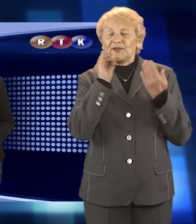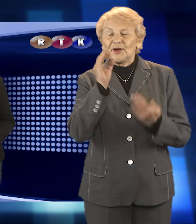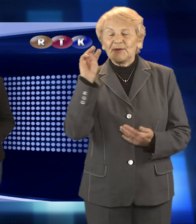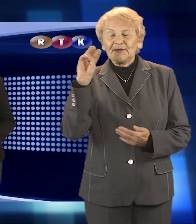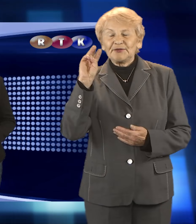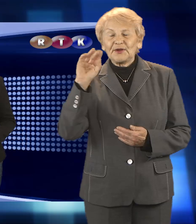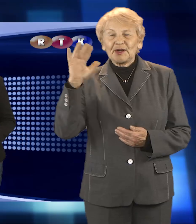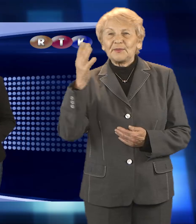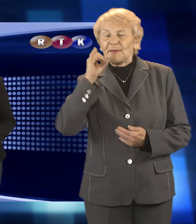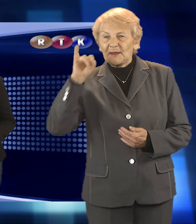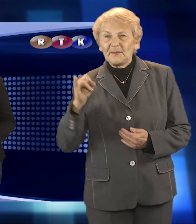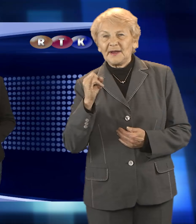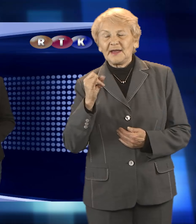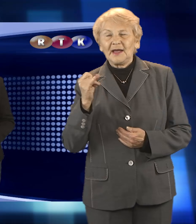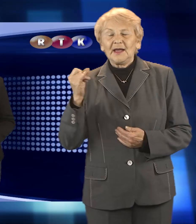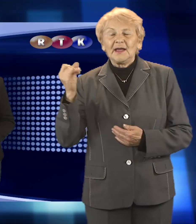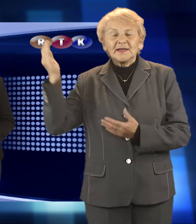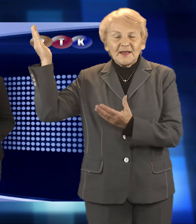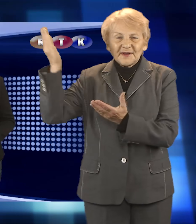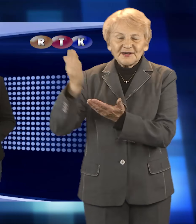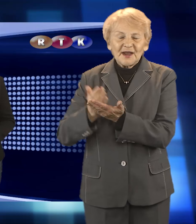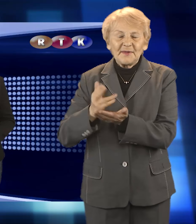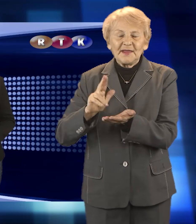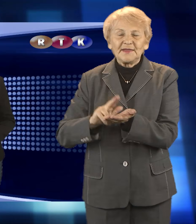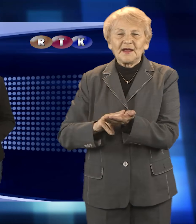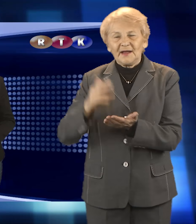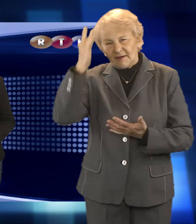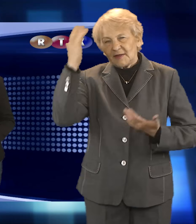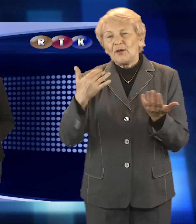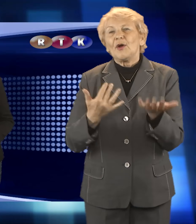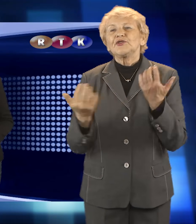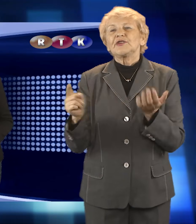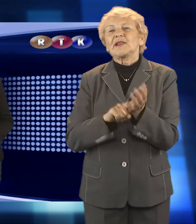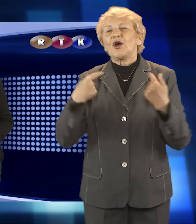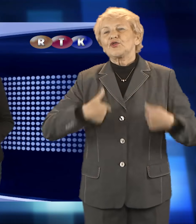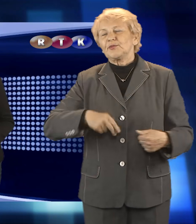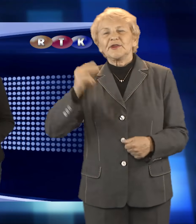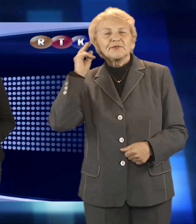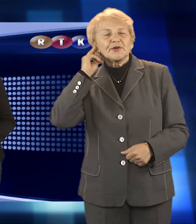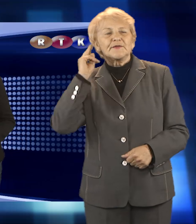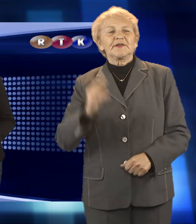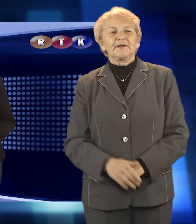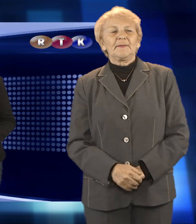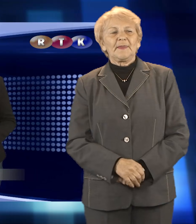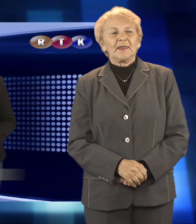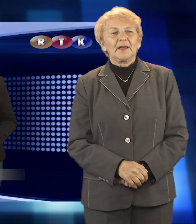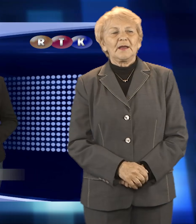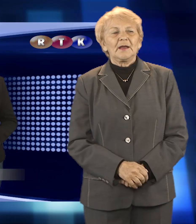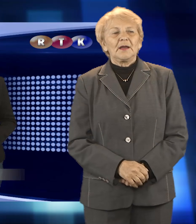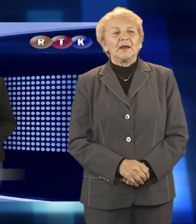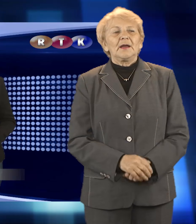dzień dobry dziś wtorek piąty maja i andryszczyk za uwagę zapraszam na wiadomości dla osób niesłyszących